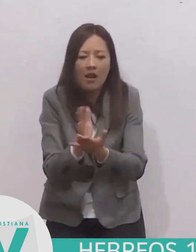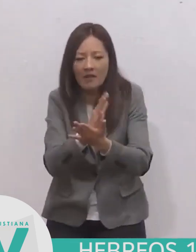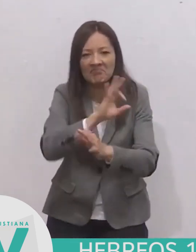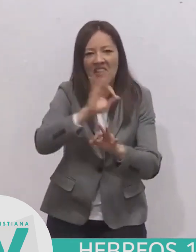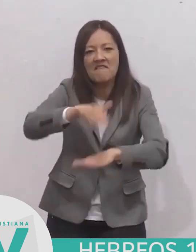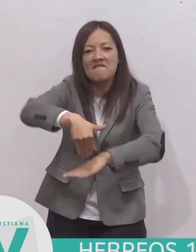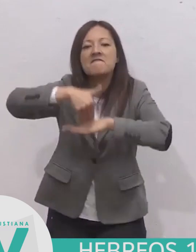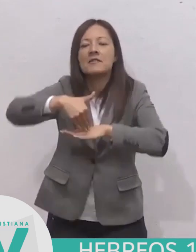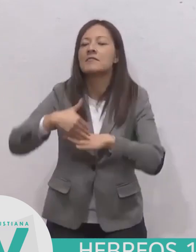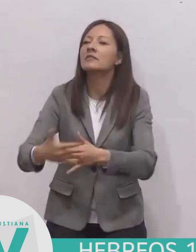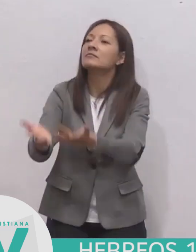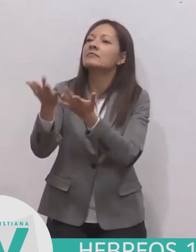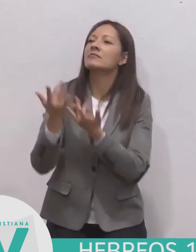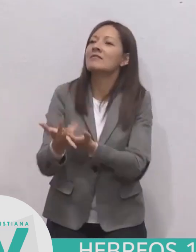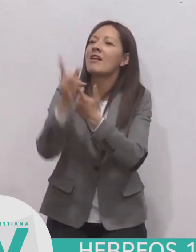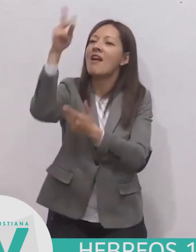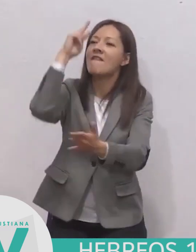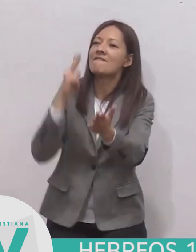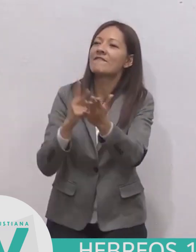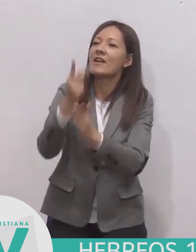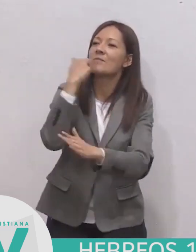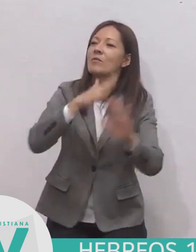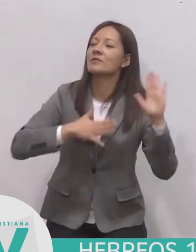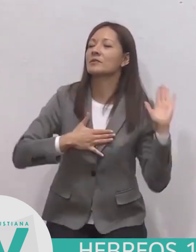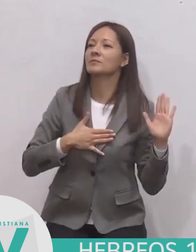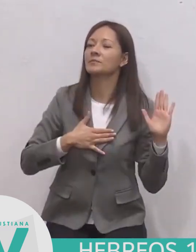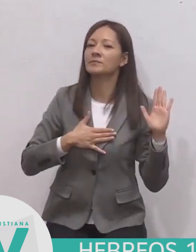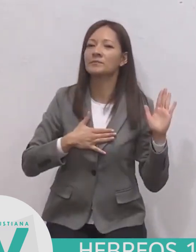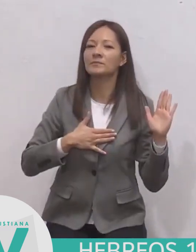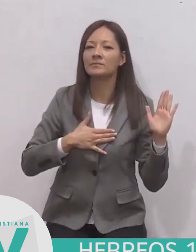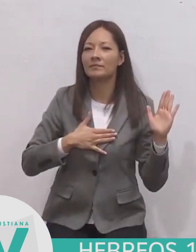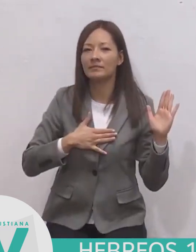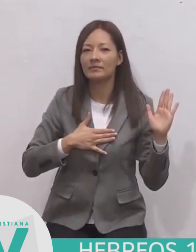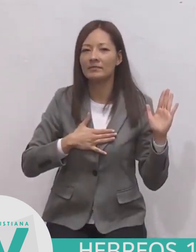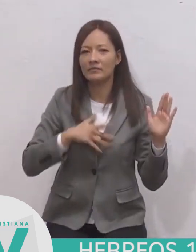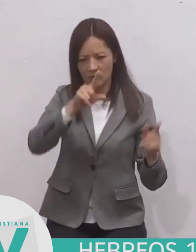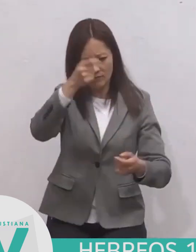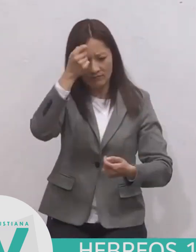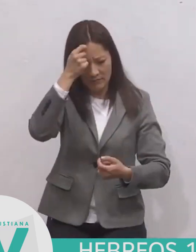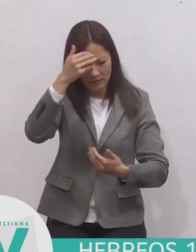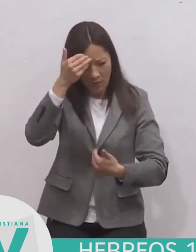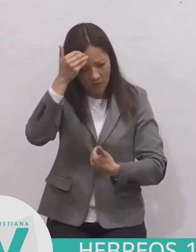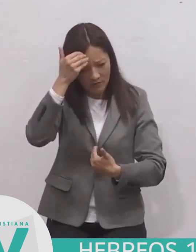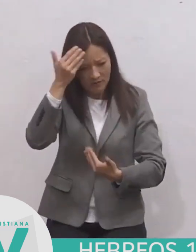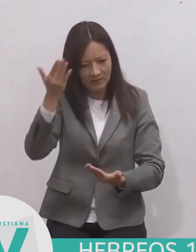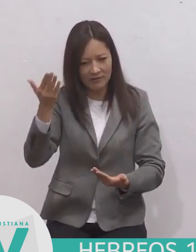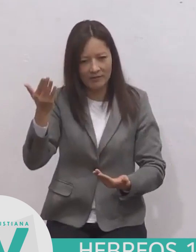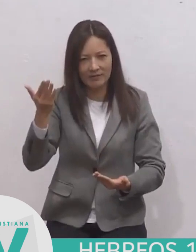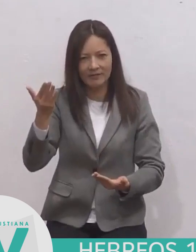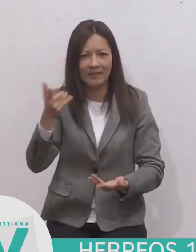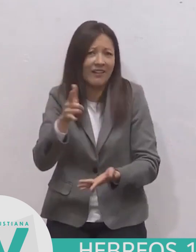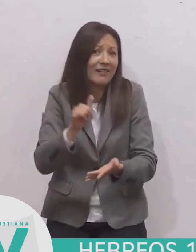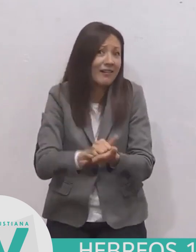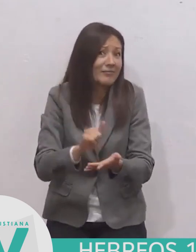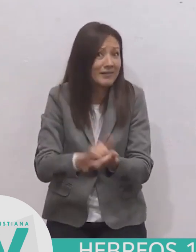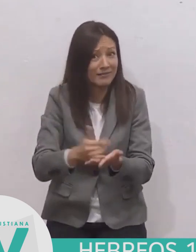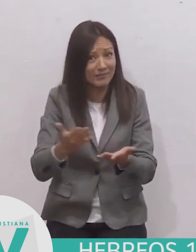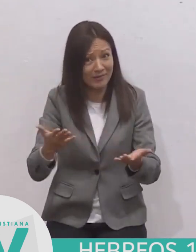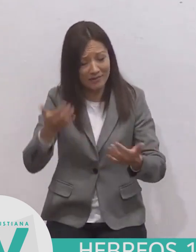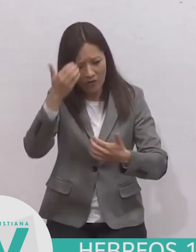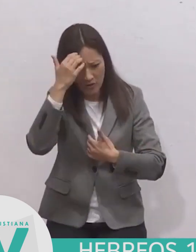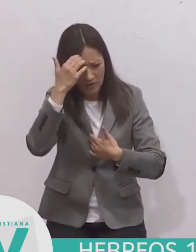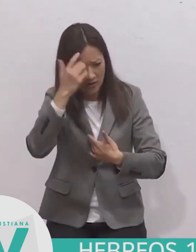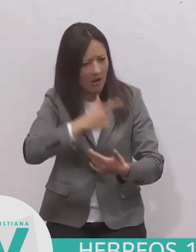esperanza, porque fiel es el que prometió. Y considerémonos qué. ¿Se da cuenta que es lo mismo?